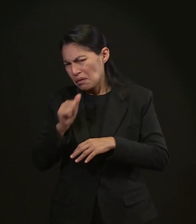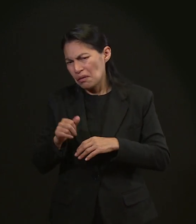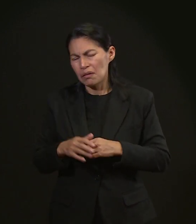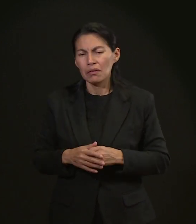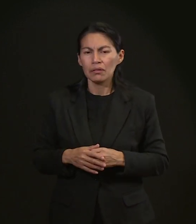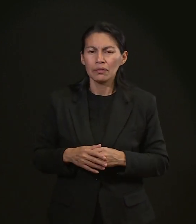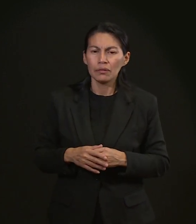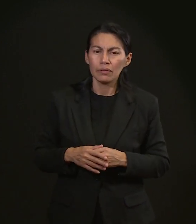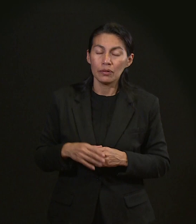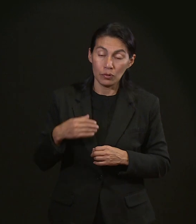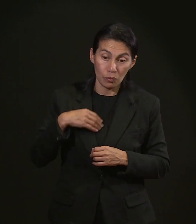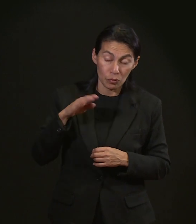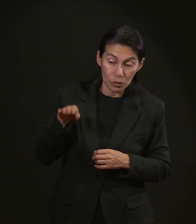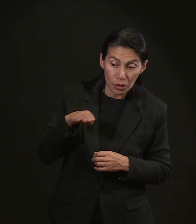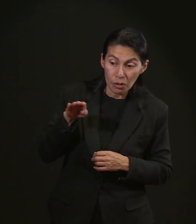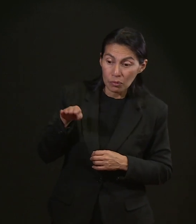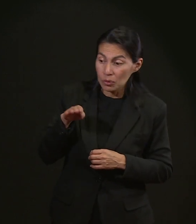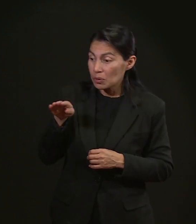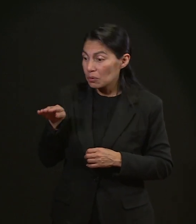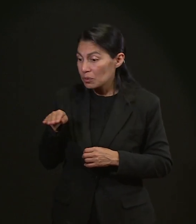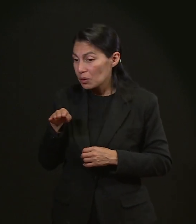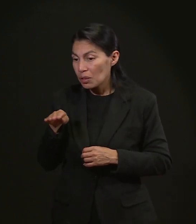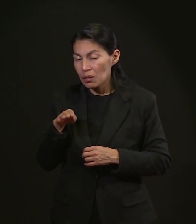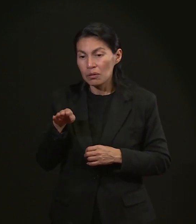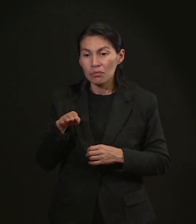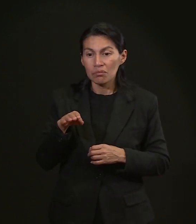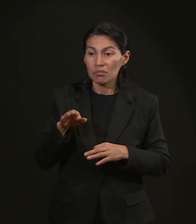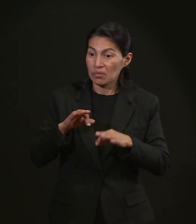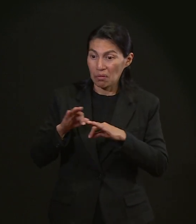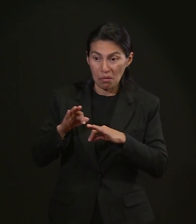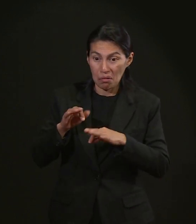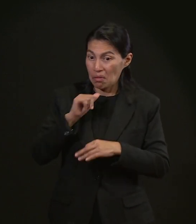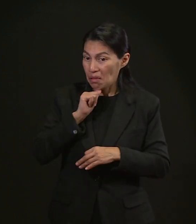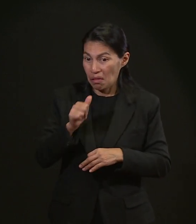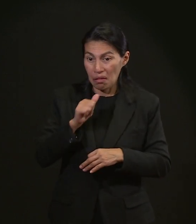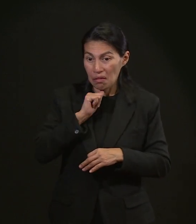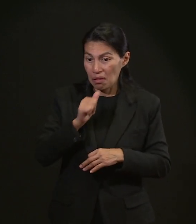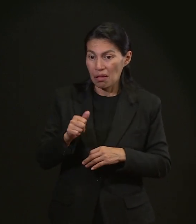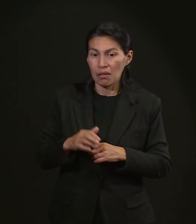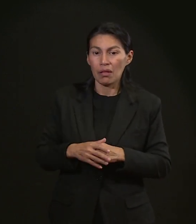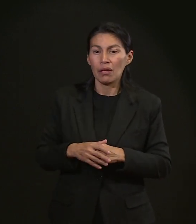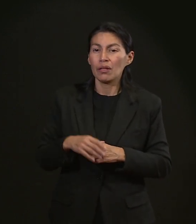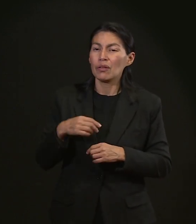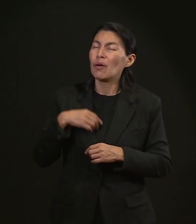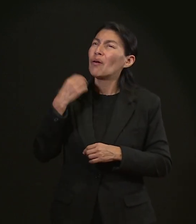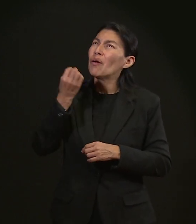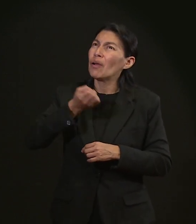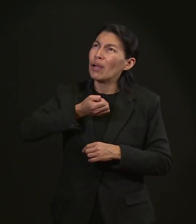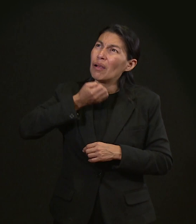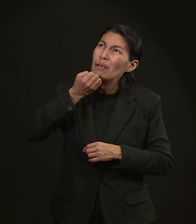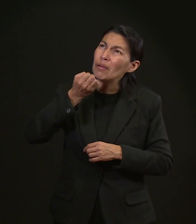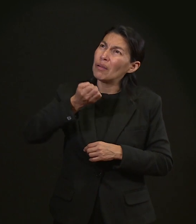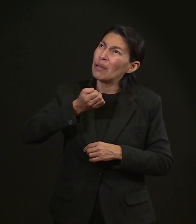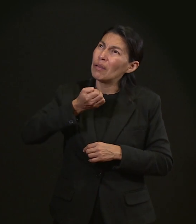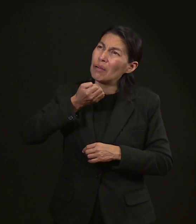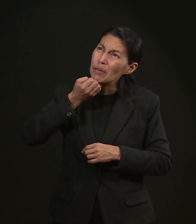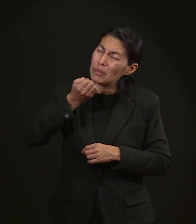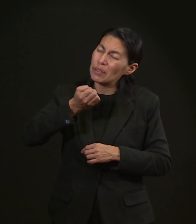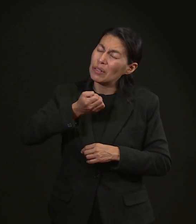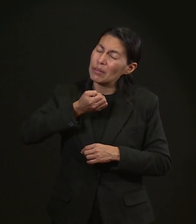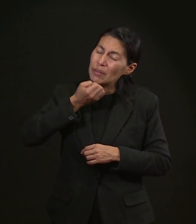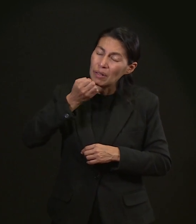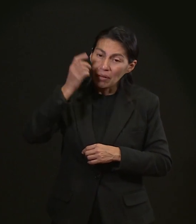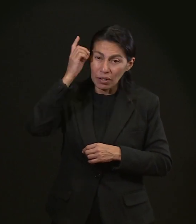trabajar en eso y busqué en varios lugares pero no se me daba y cuando lloraba y lloraba